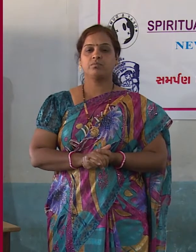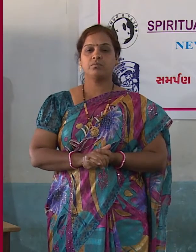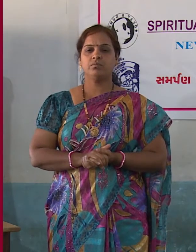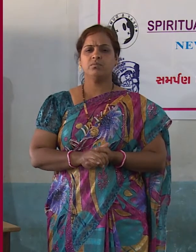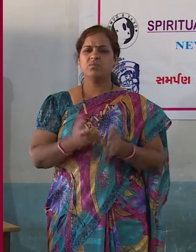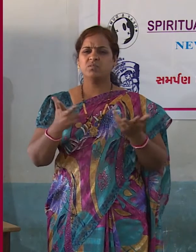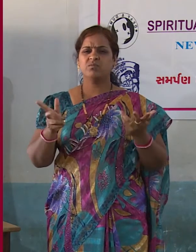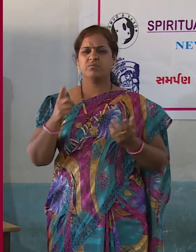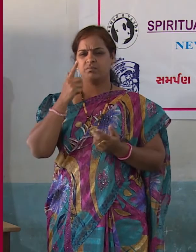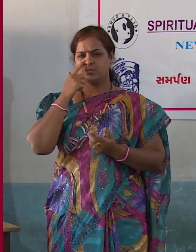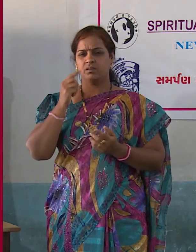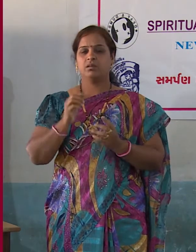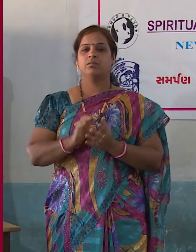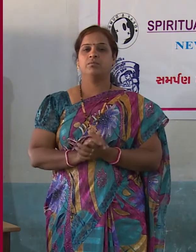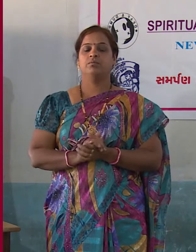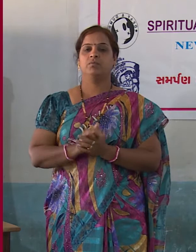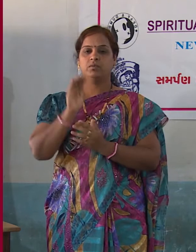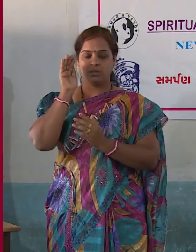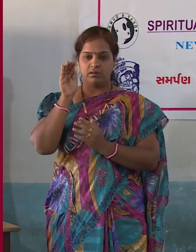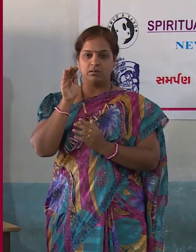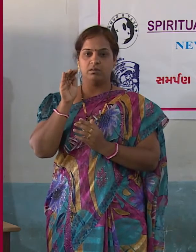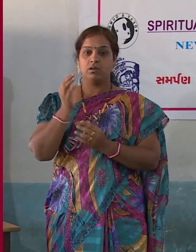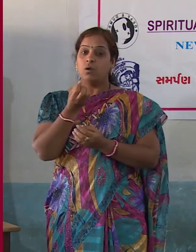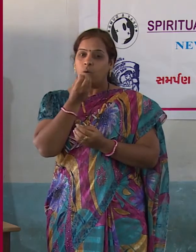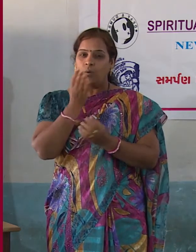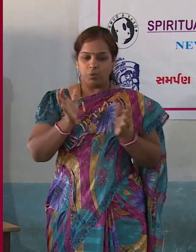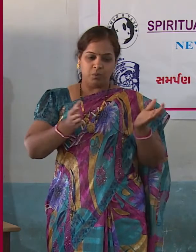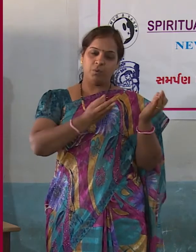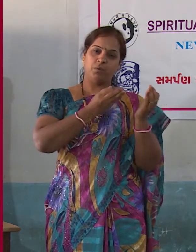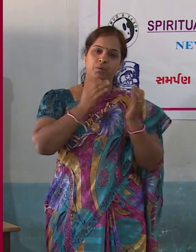आकारी ब्रह्मा विष्णु शंकर निवास करते हैं।